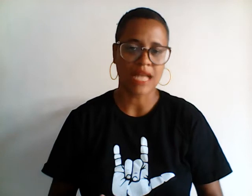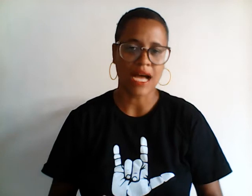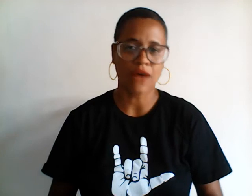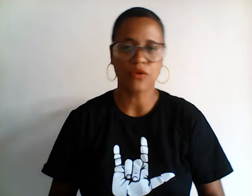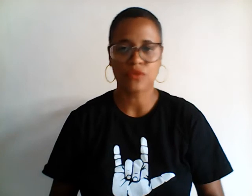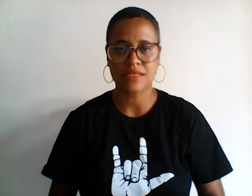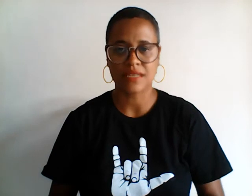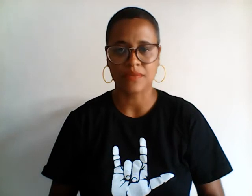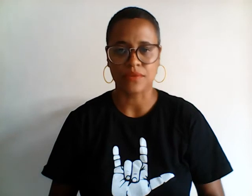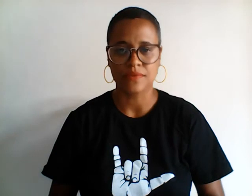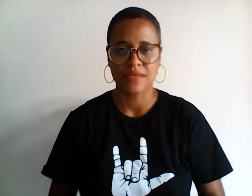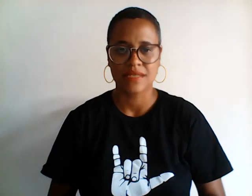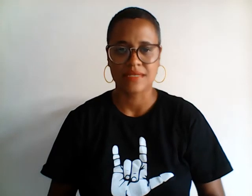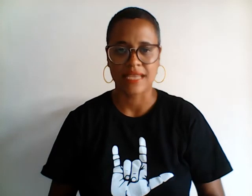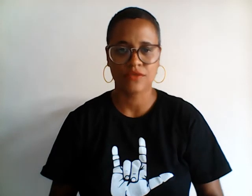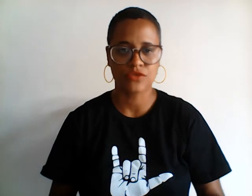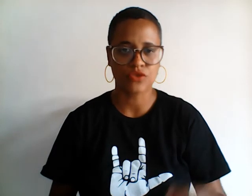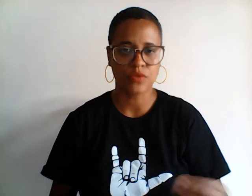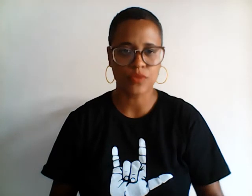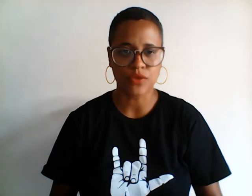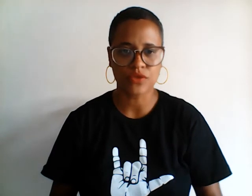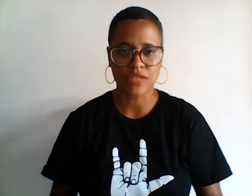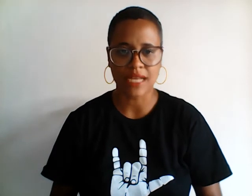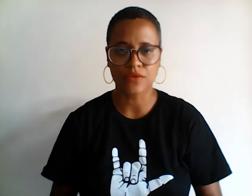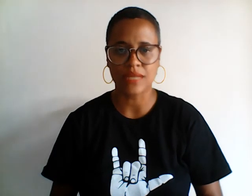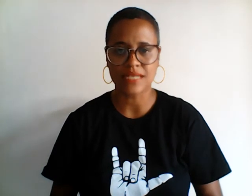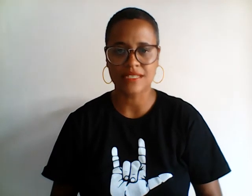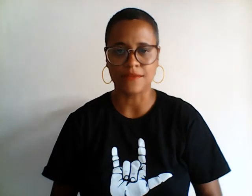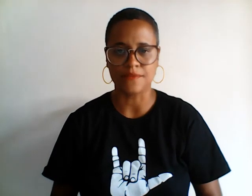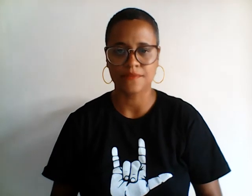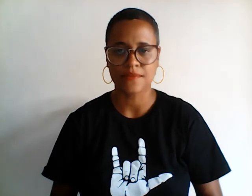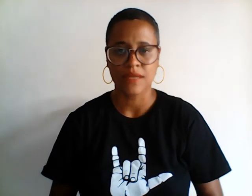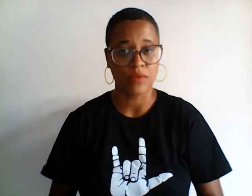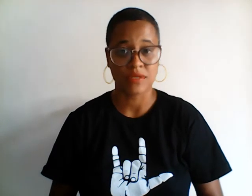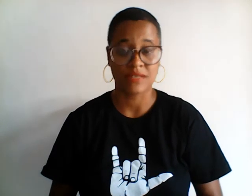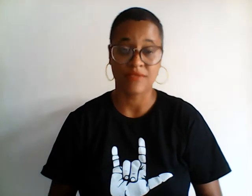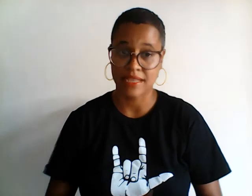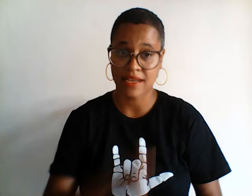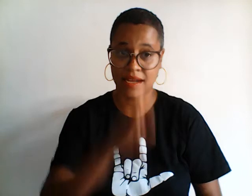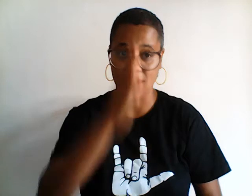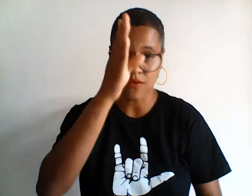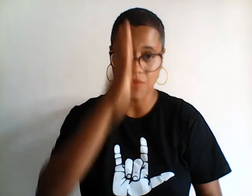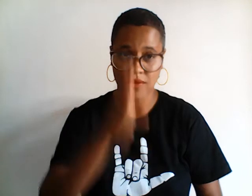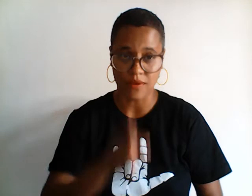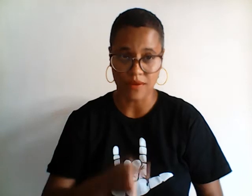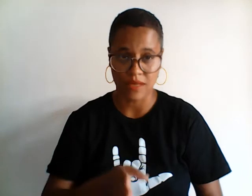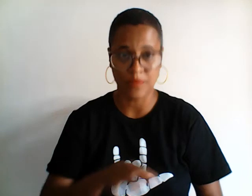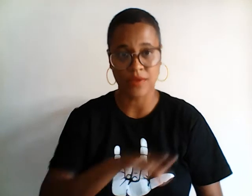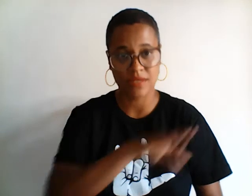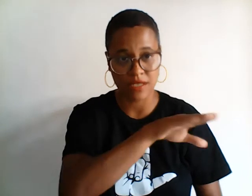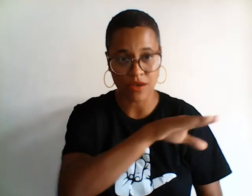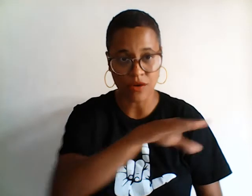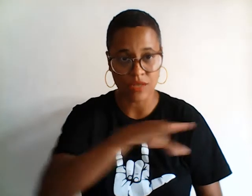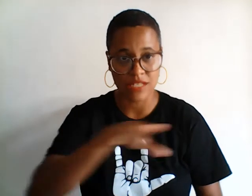dar outro exemplo, certo? Sobre os pontos de articulação. Pode ser vertical e pode ser